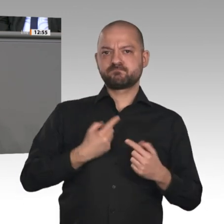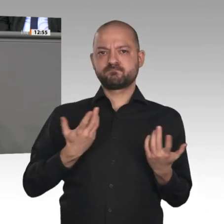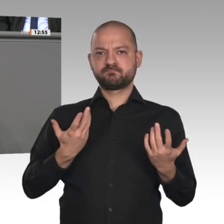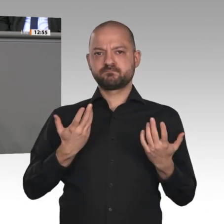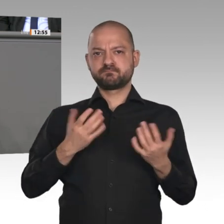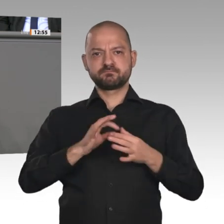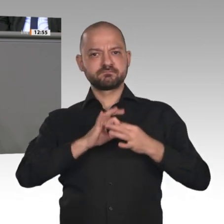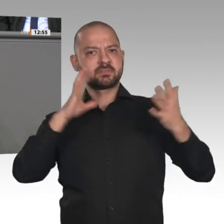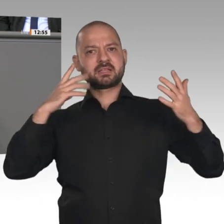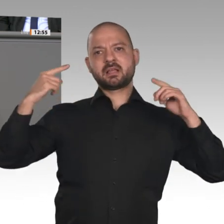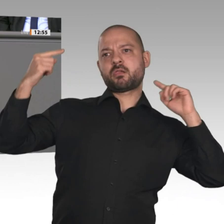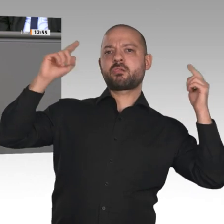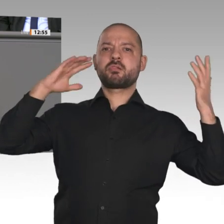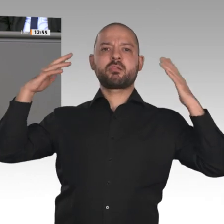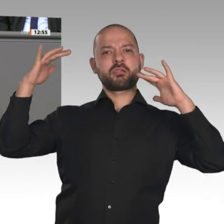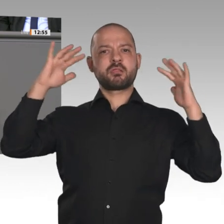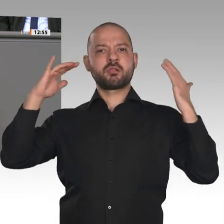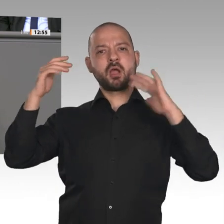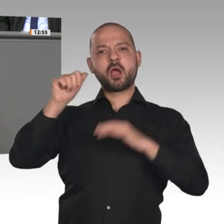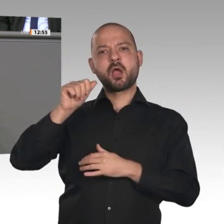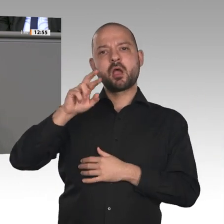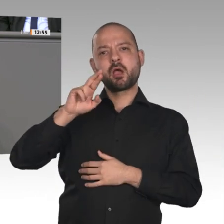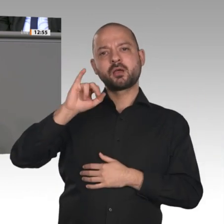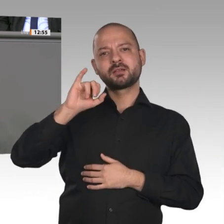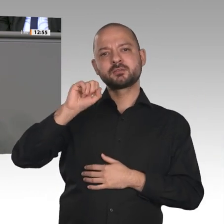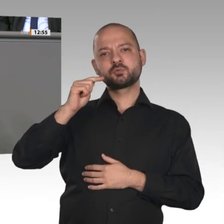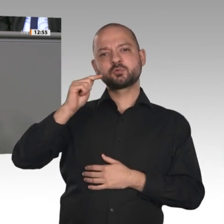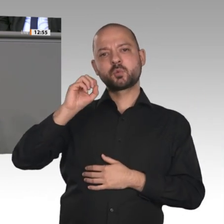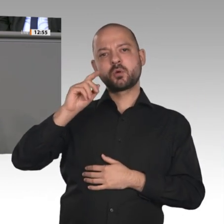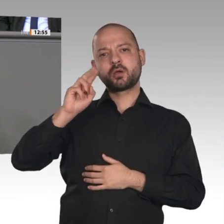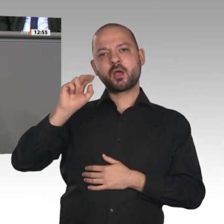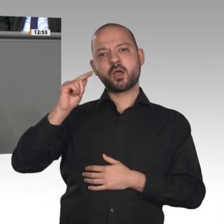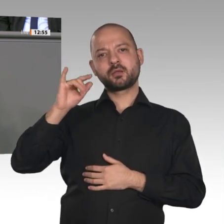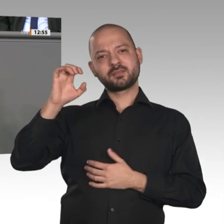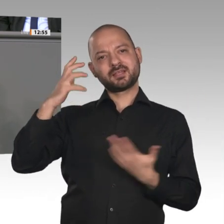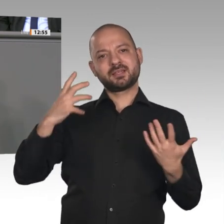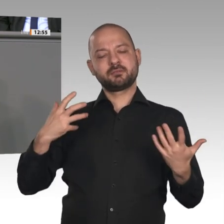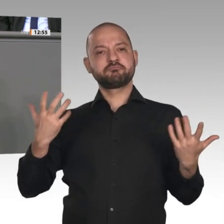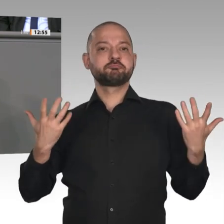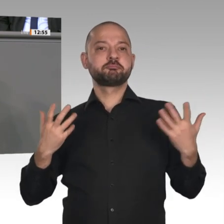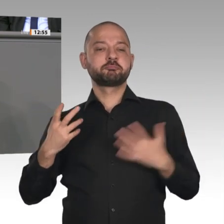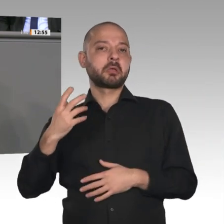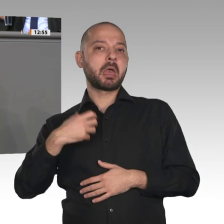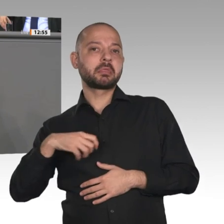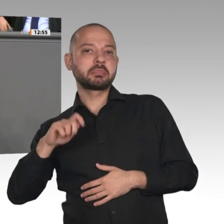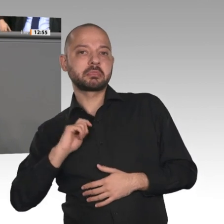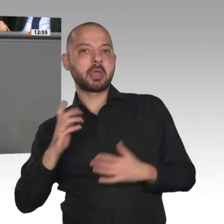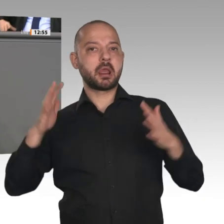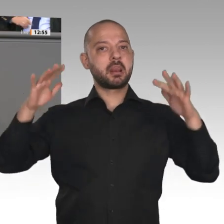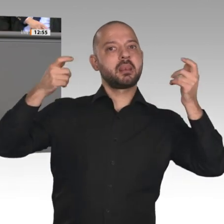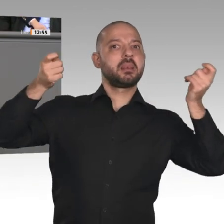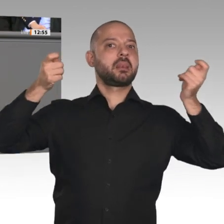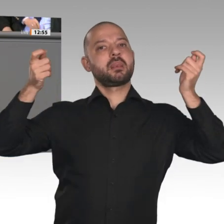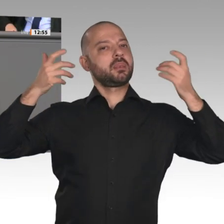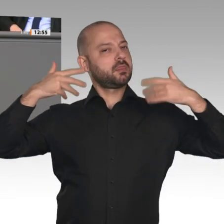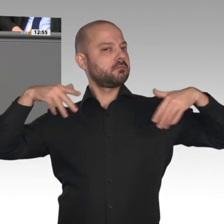der Bevorrechteten der Aristokratie. Das ist so wichtig, damit wir erkennen, dass diejenigen und deren Nachkommen, um die es hier